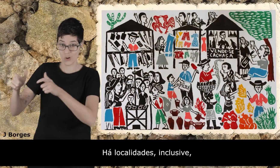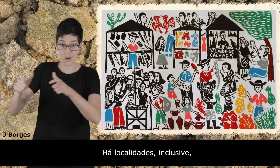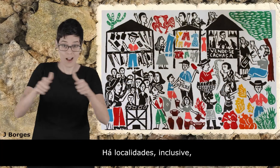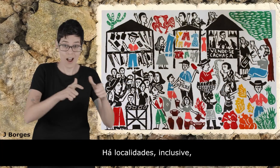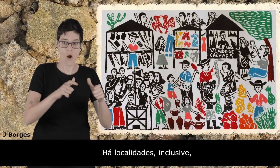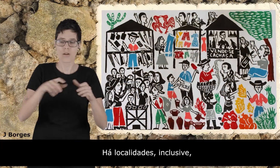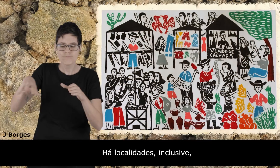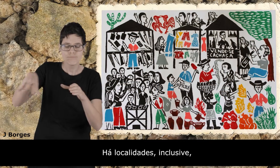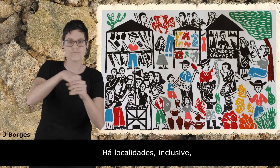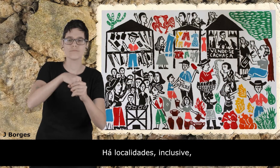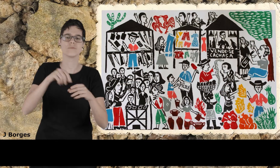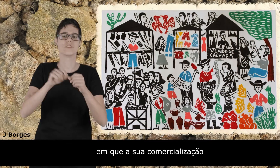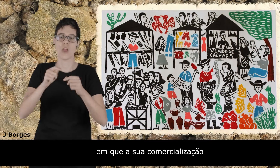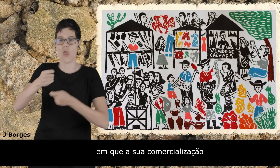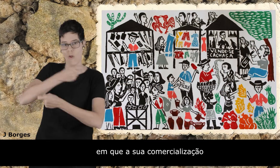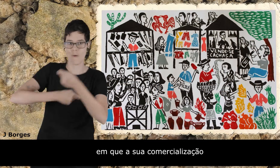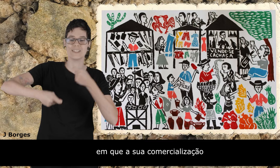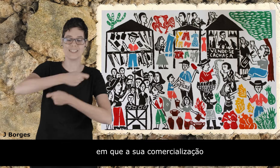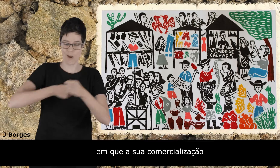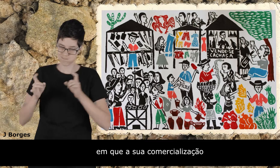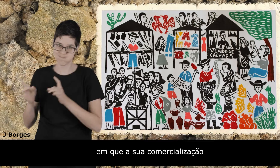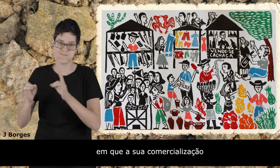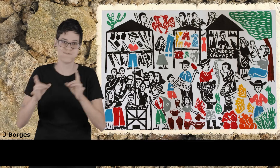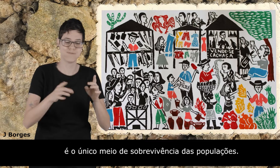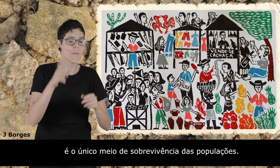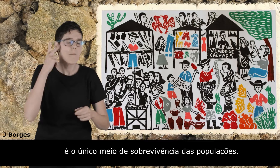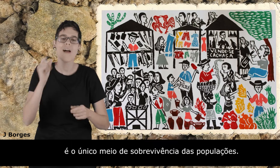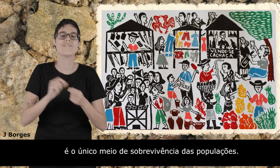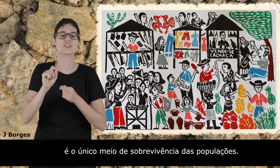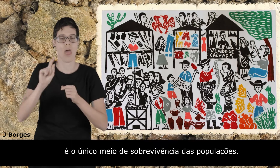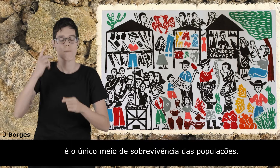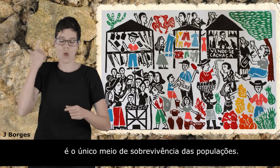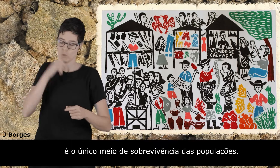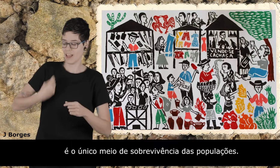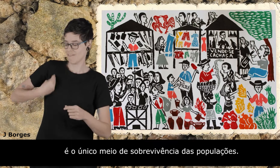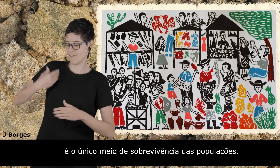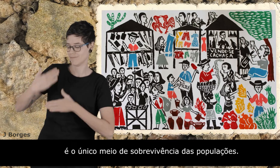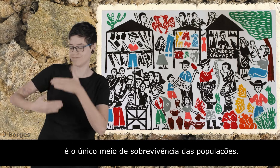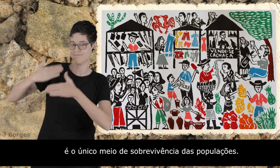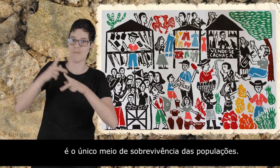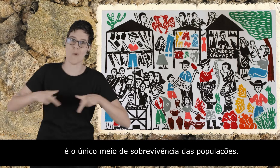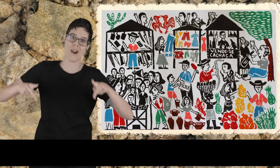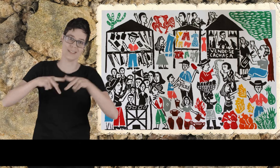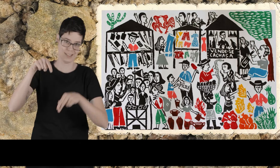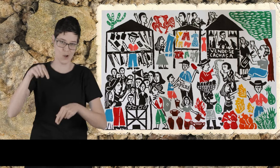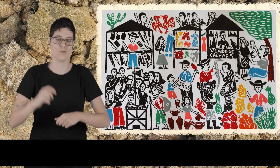Há localidades, inclusive, em que a sua comercialização é o único meio de sobrevivência das